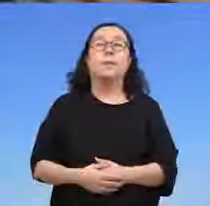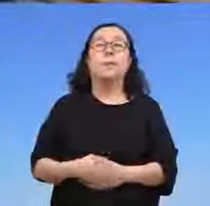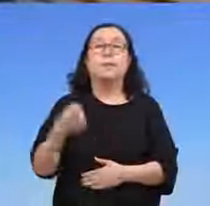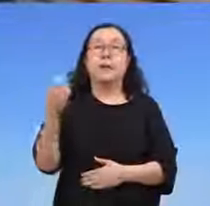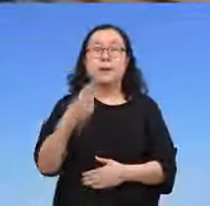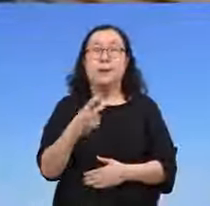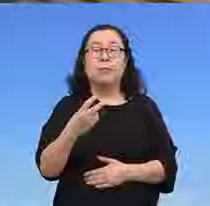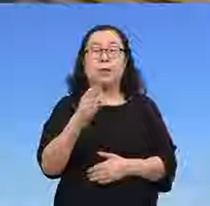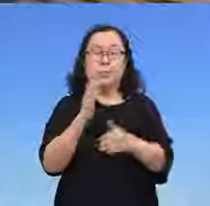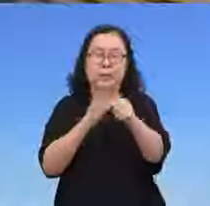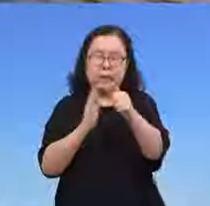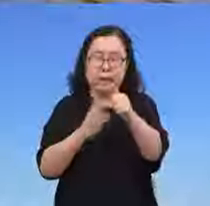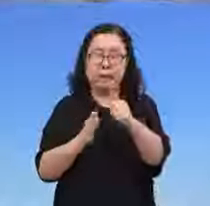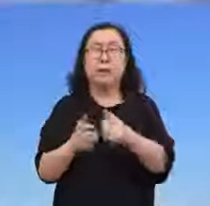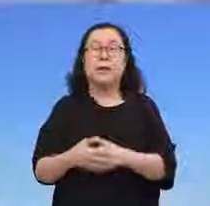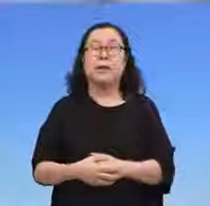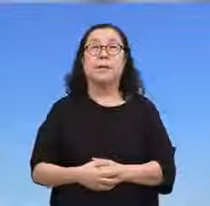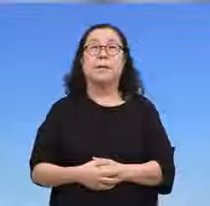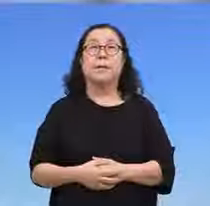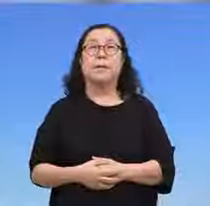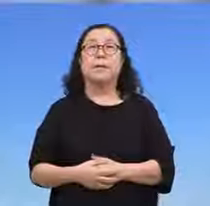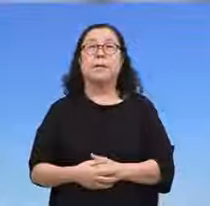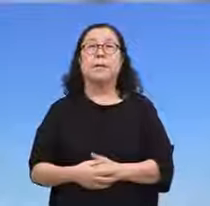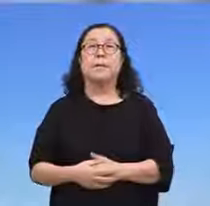여러분, 다시 한번 촉구합니다.